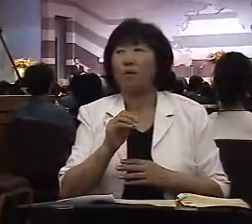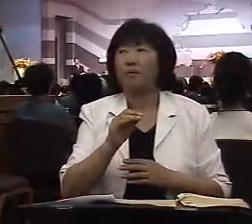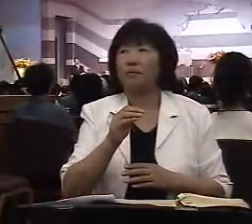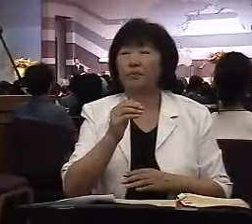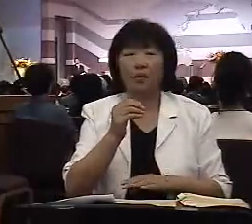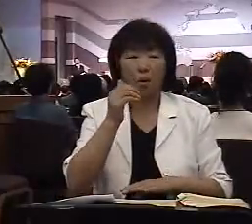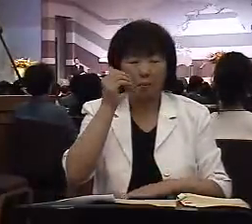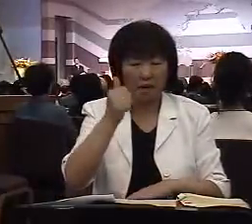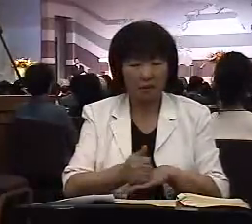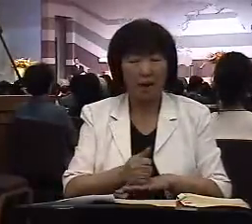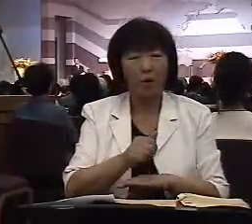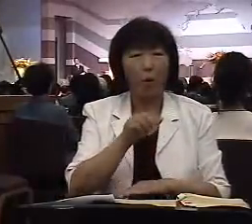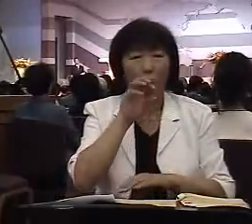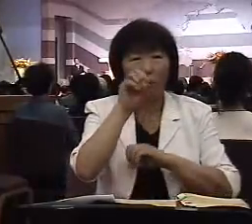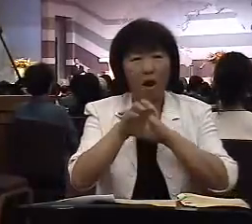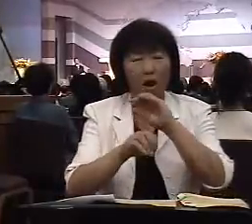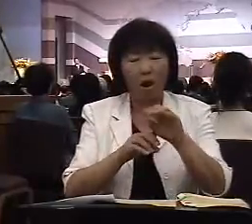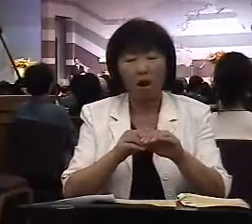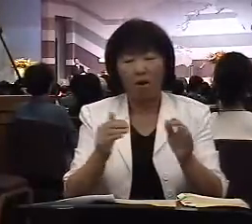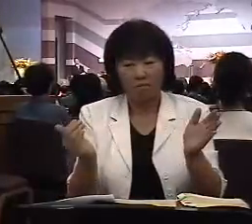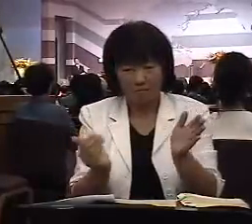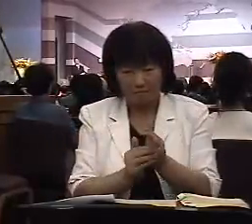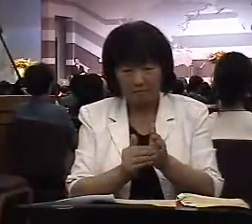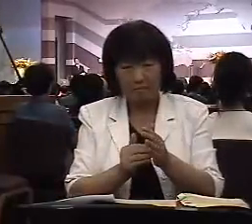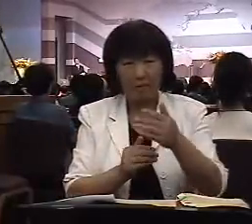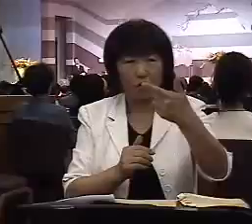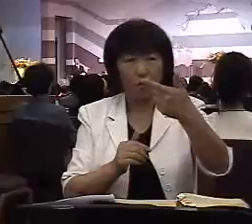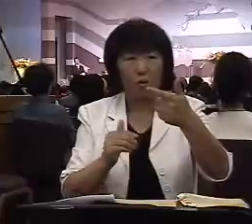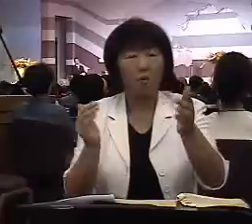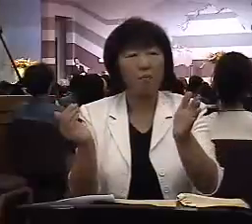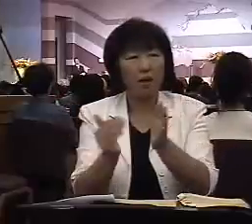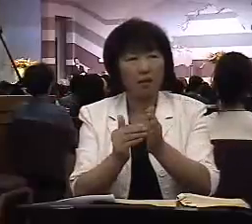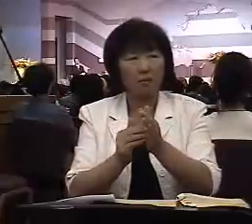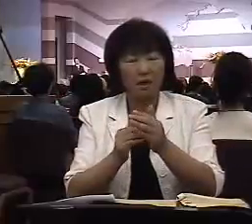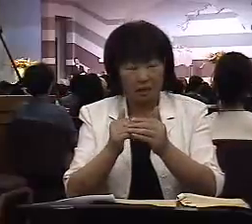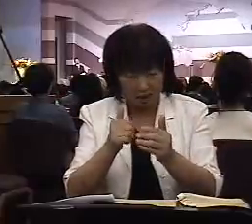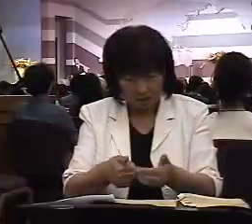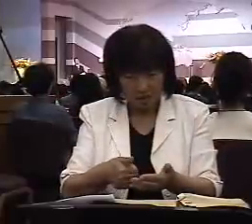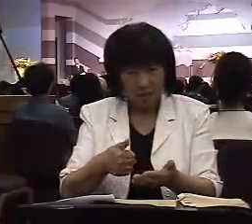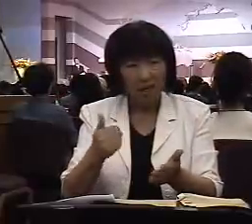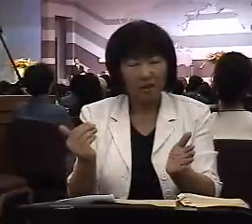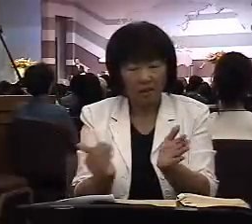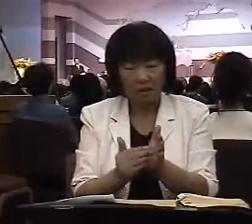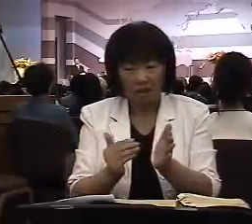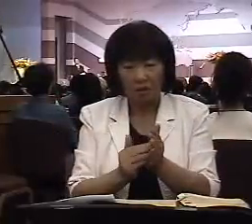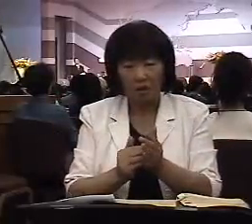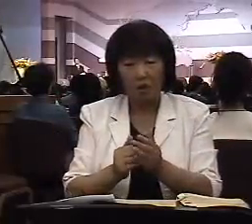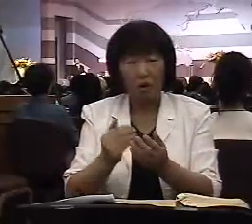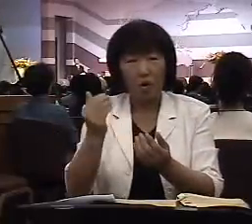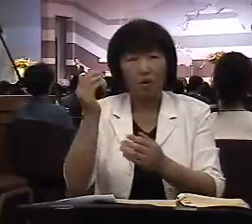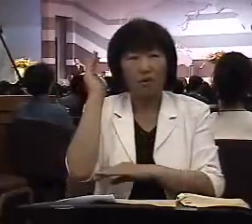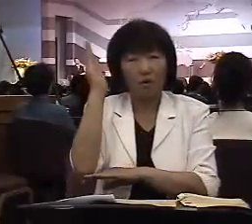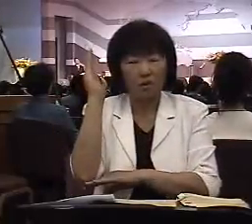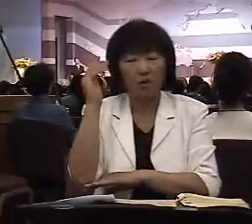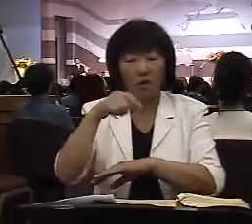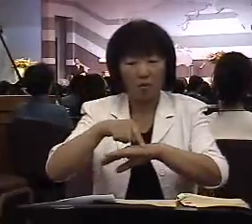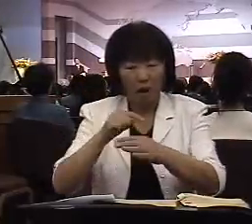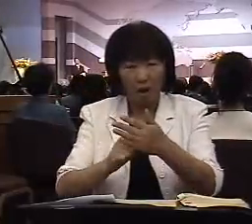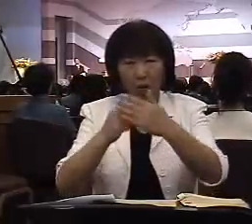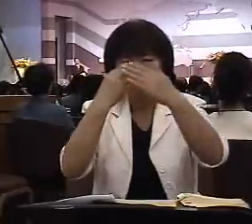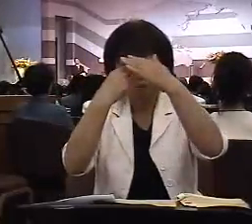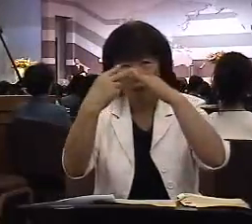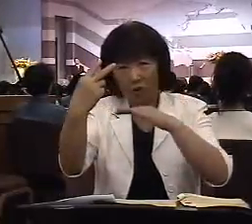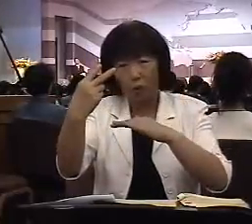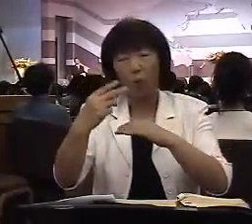설교가 되죠. 6월 마지막 주일날 마지막 인사를 하시겠지만 사실 오늘 설교를 통해 박 목사님의 마음 비전,